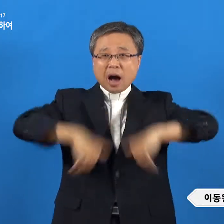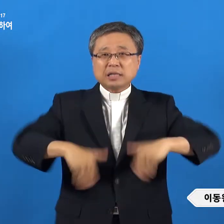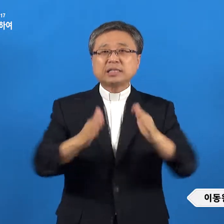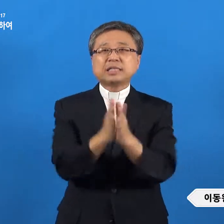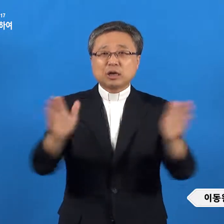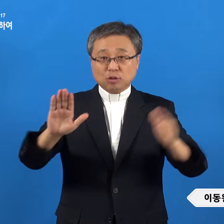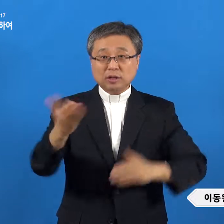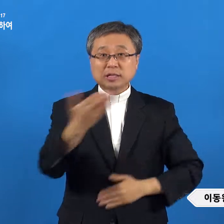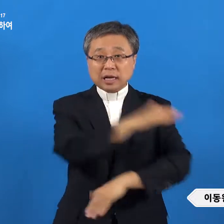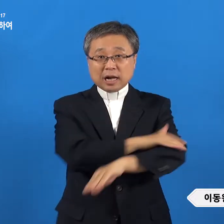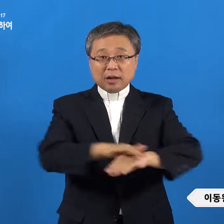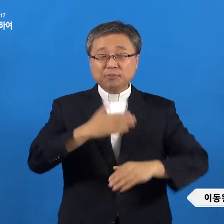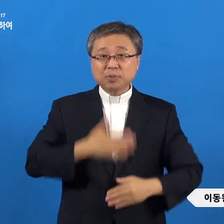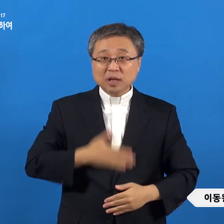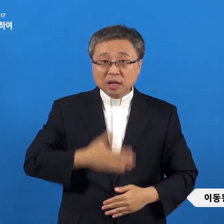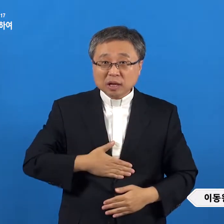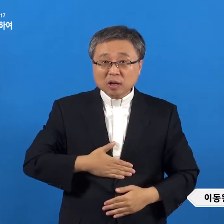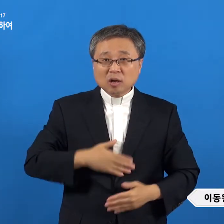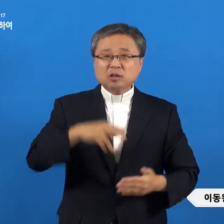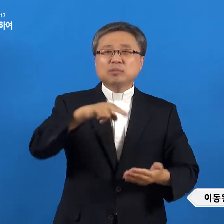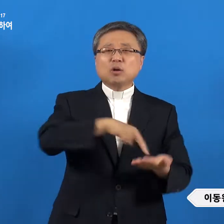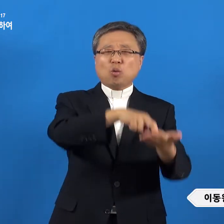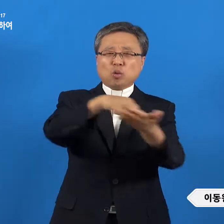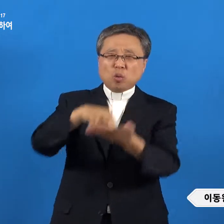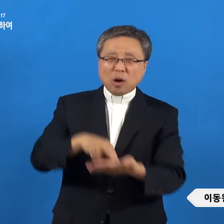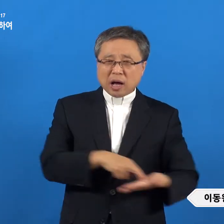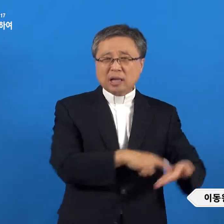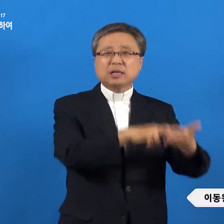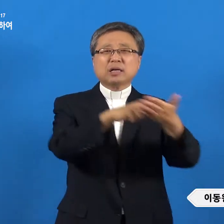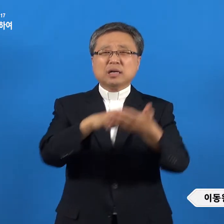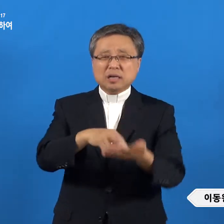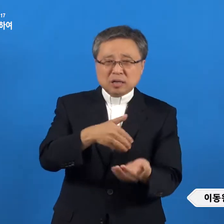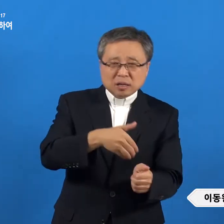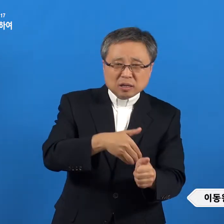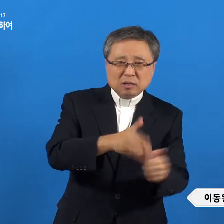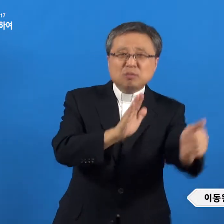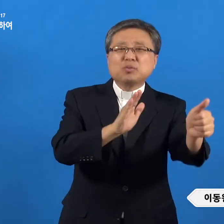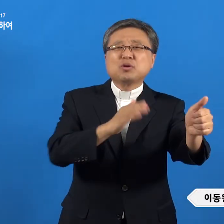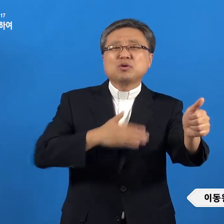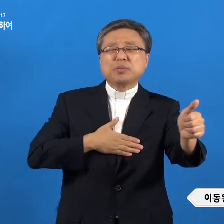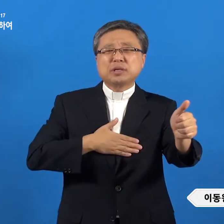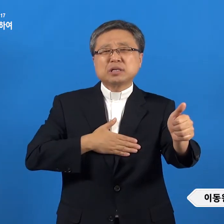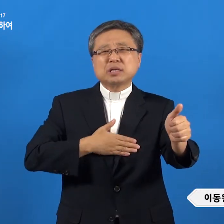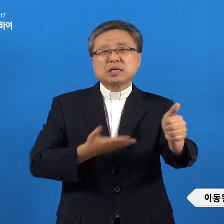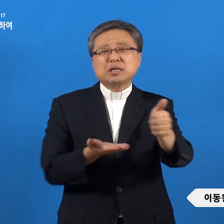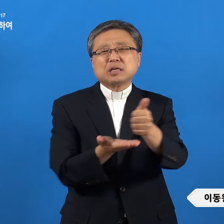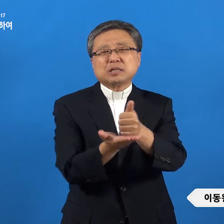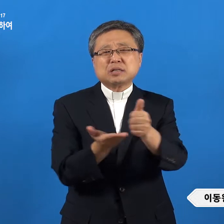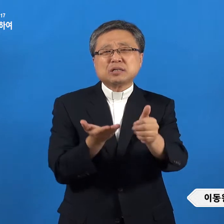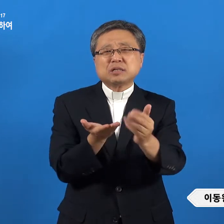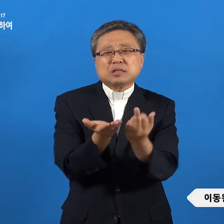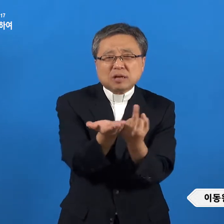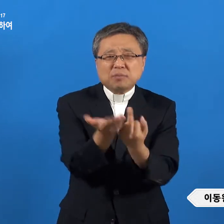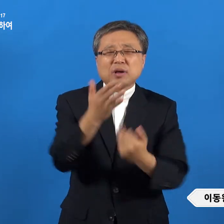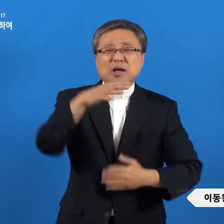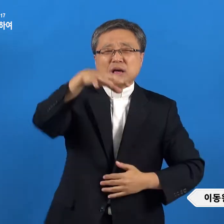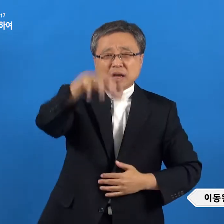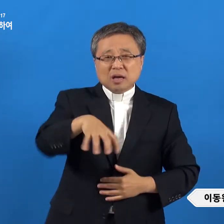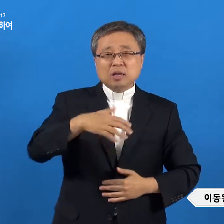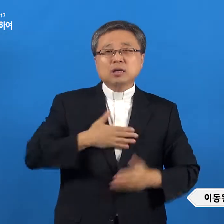마침내 센트헬레나의 고독한 유배지 섬에서 그는 인간의 한계를 뼈저리게 자각하며 쓸쓸히